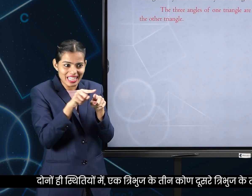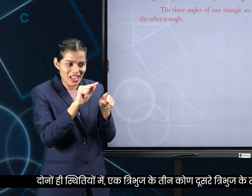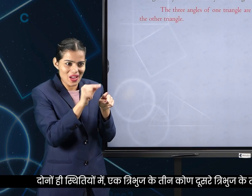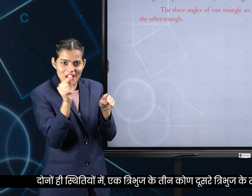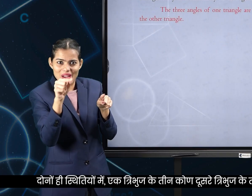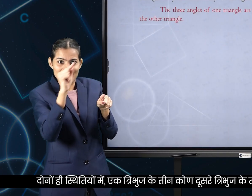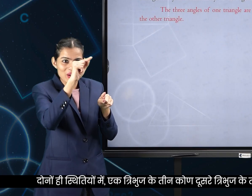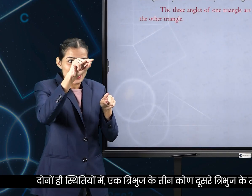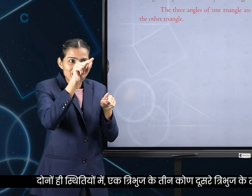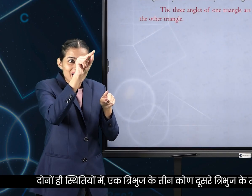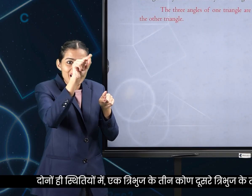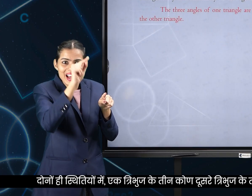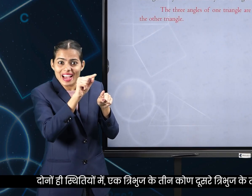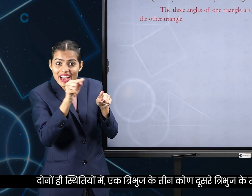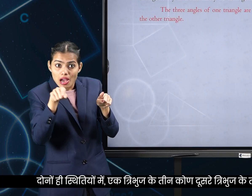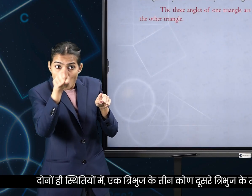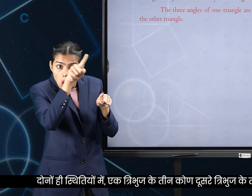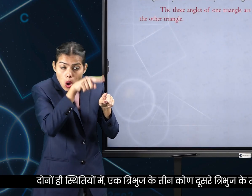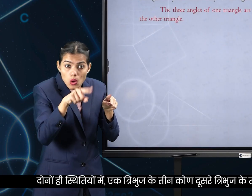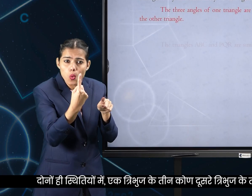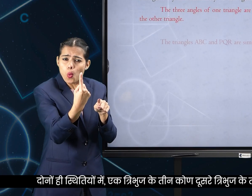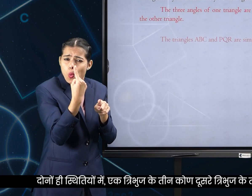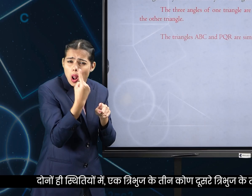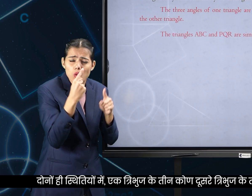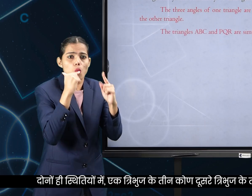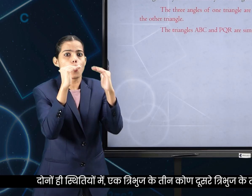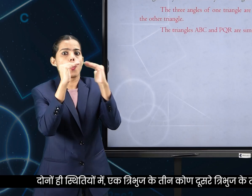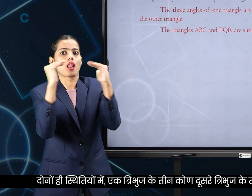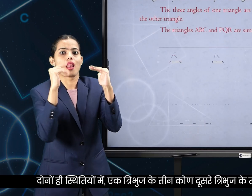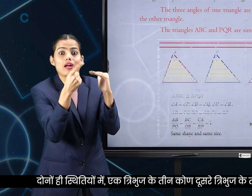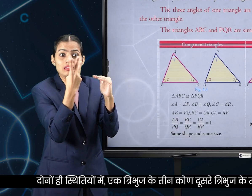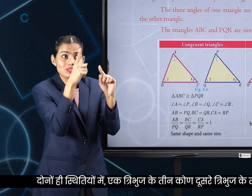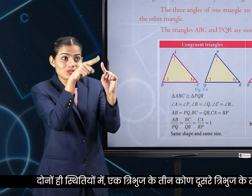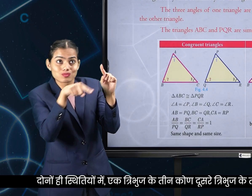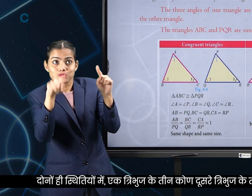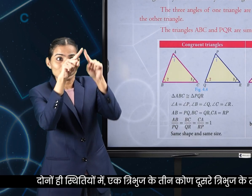तीन कोण दूसरे त्रिभुज के तीन संगत कोणों के बराबर होते हैं।